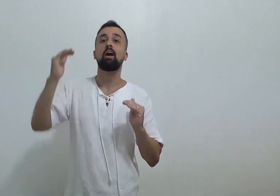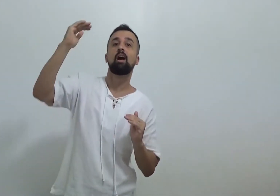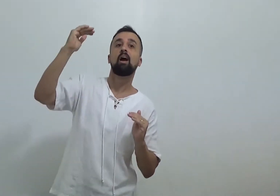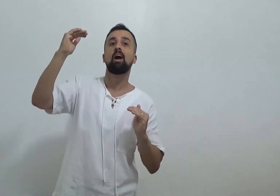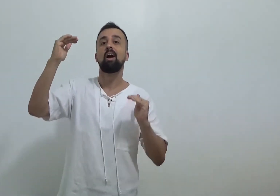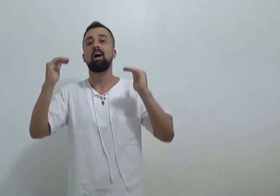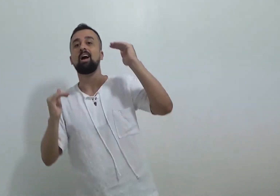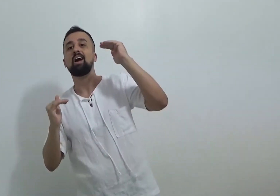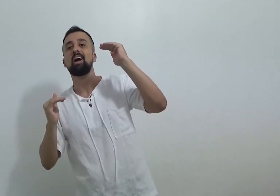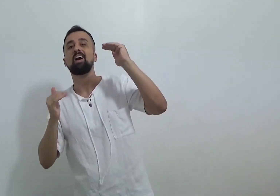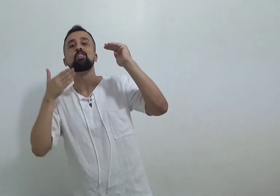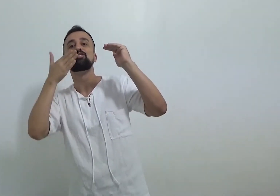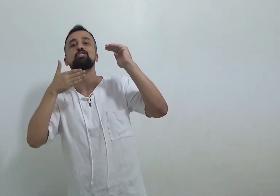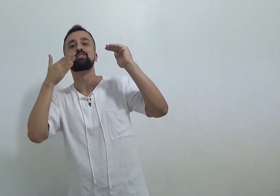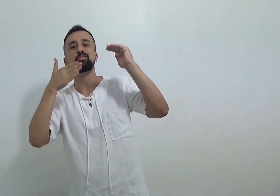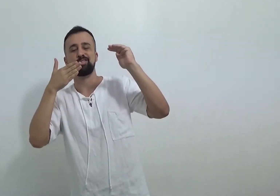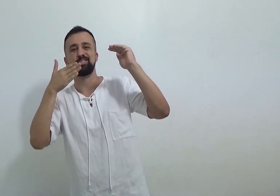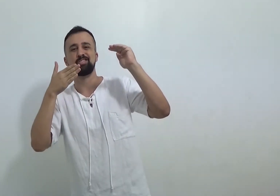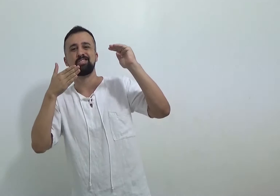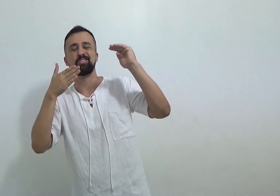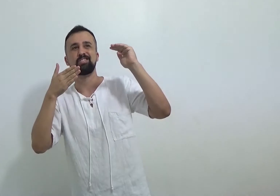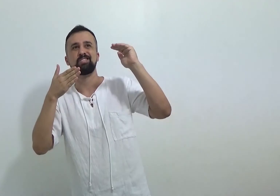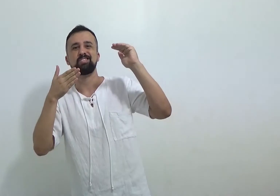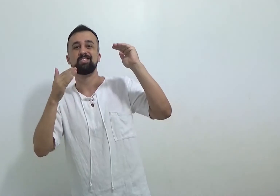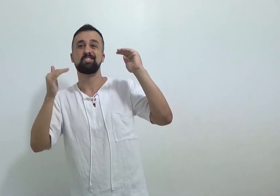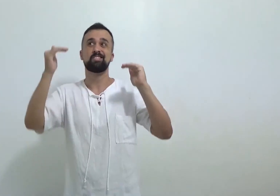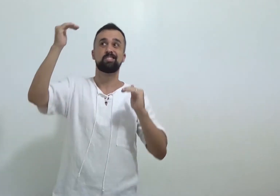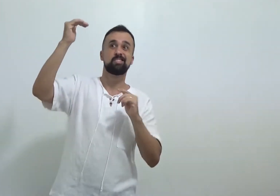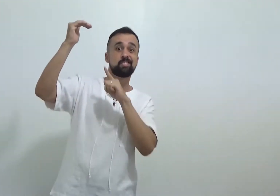É o oprimido ou é o opressor?